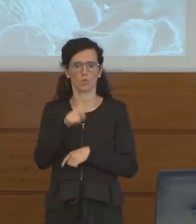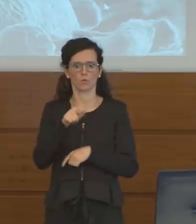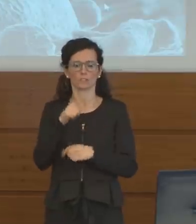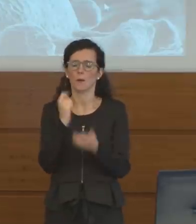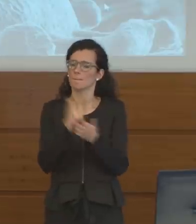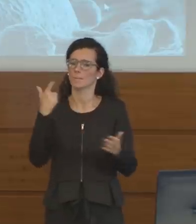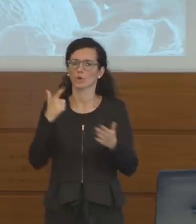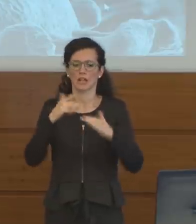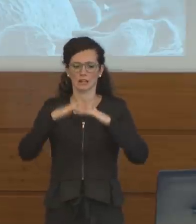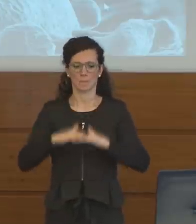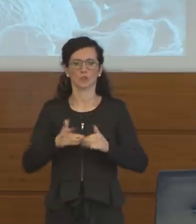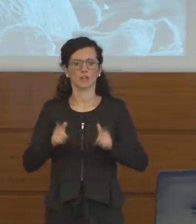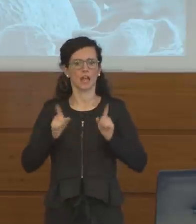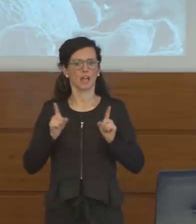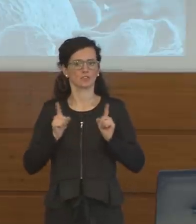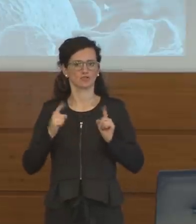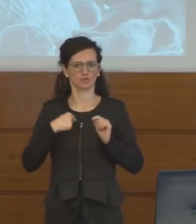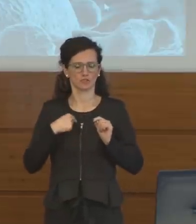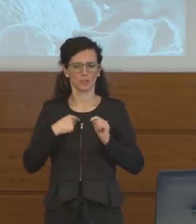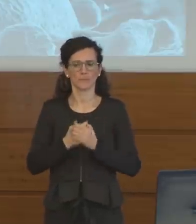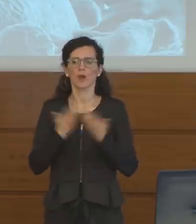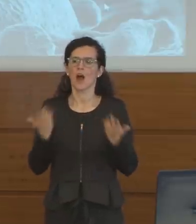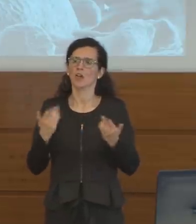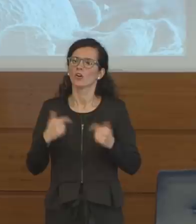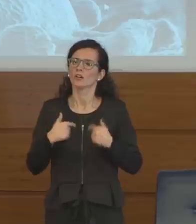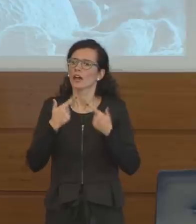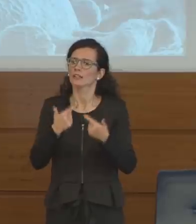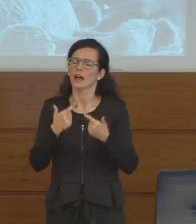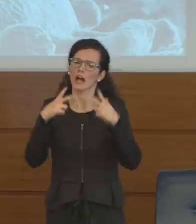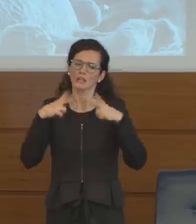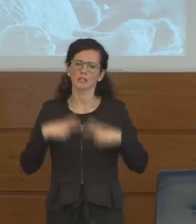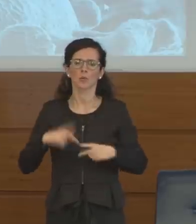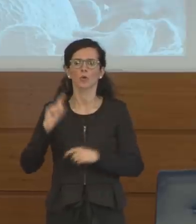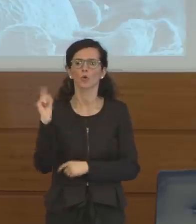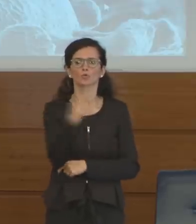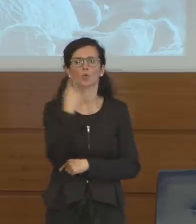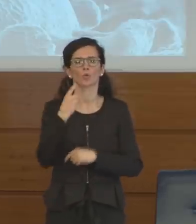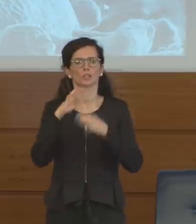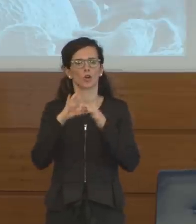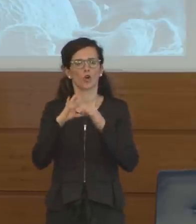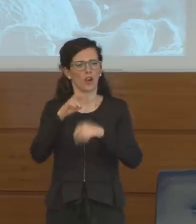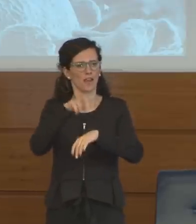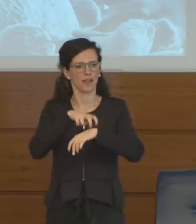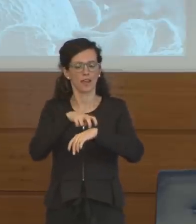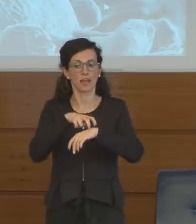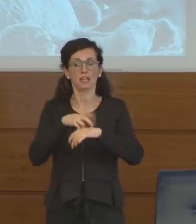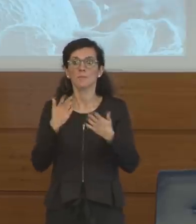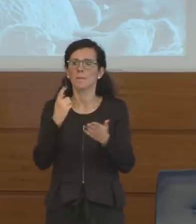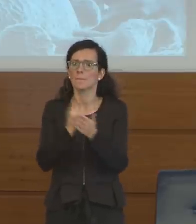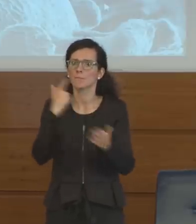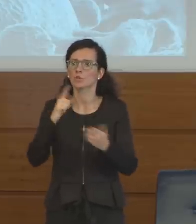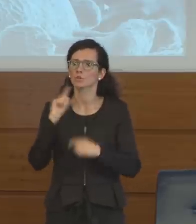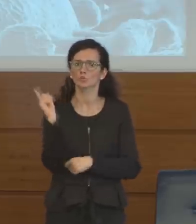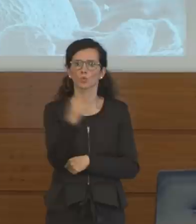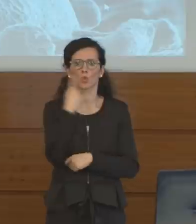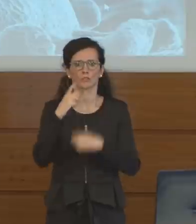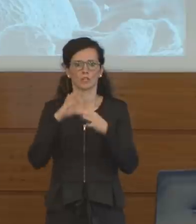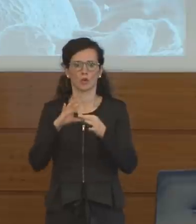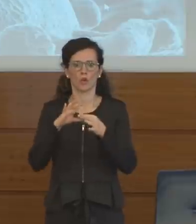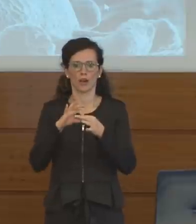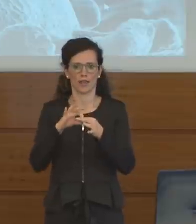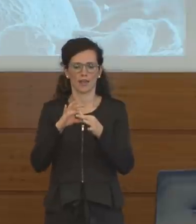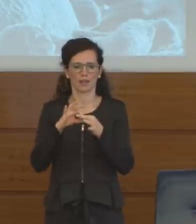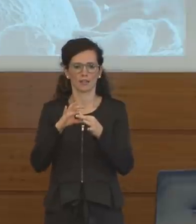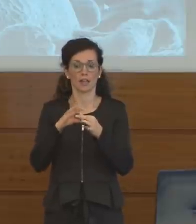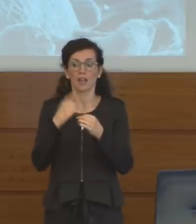essere protetto. Quindi bisogna rassicurare tutti quanti i colleghi, ma nello stesso tempo bisogna che tutti i colleghi, e questo